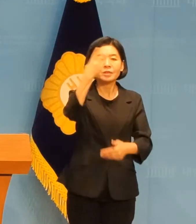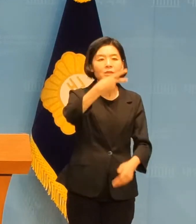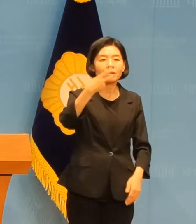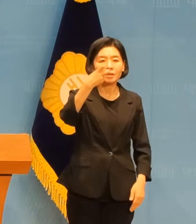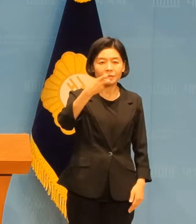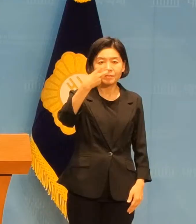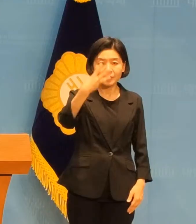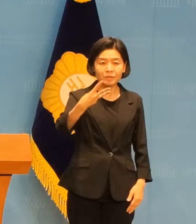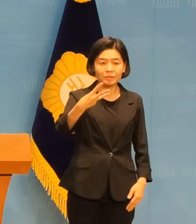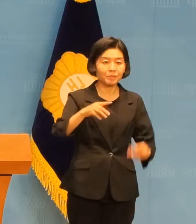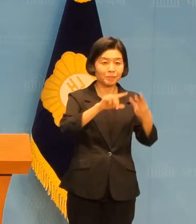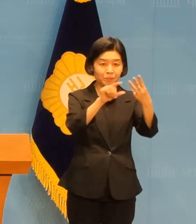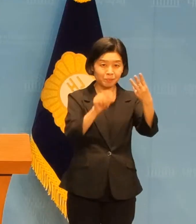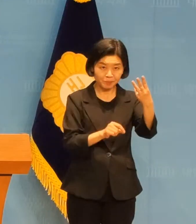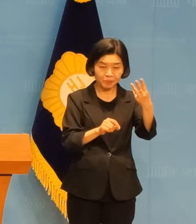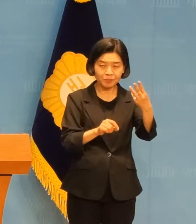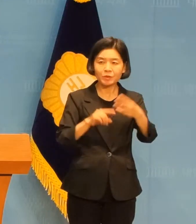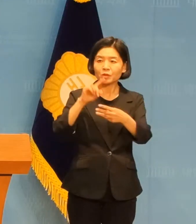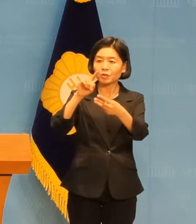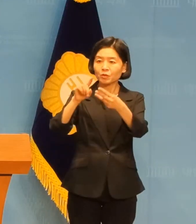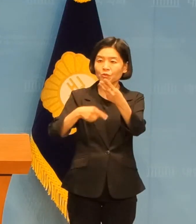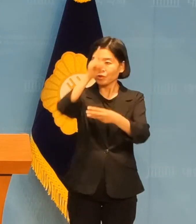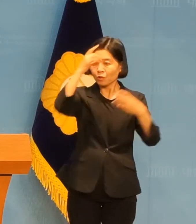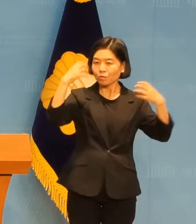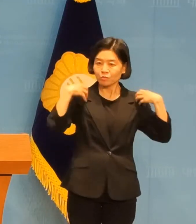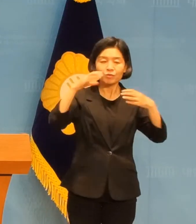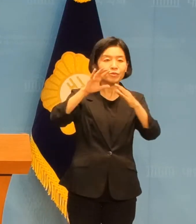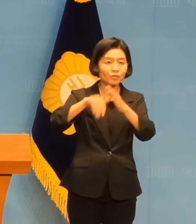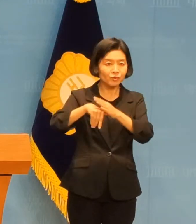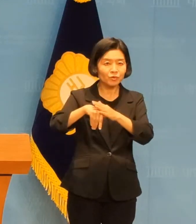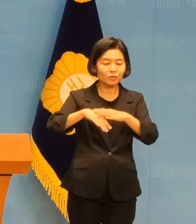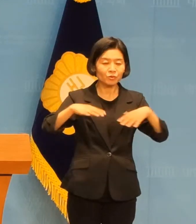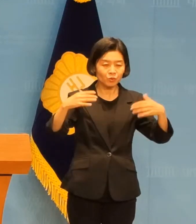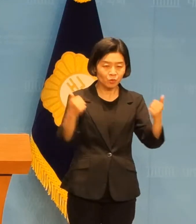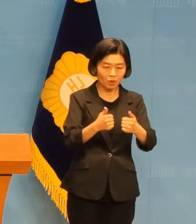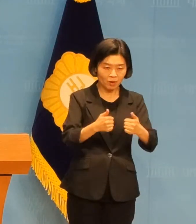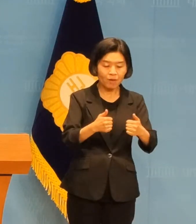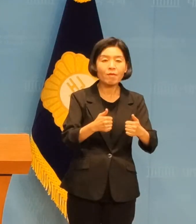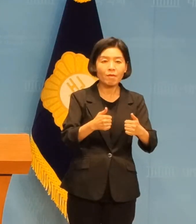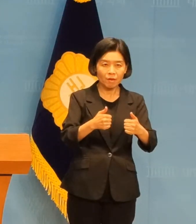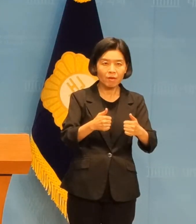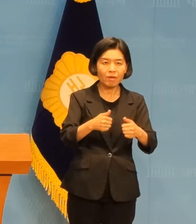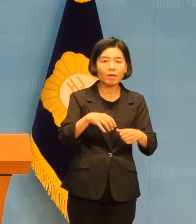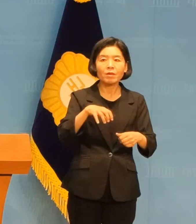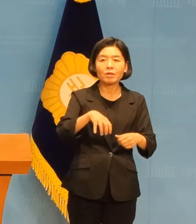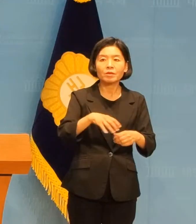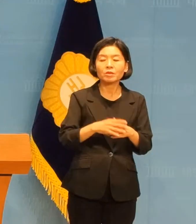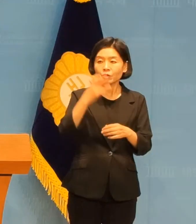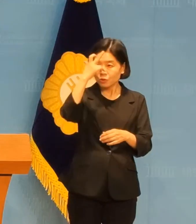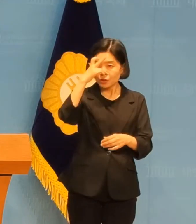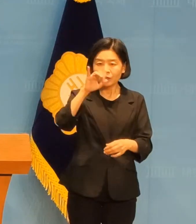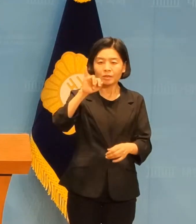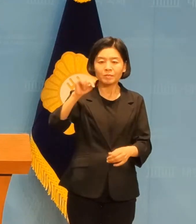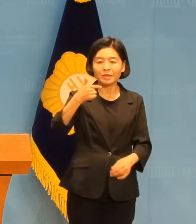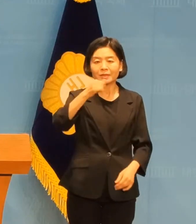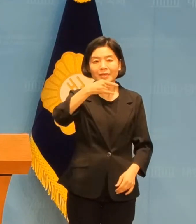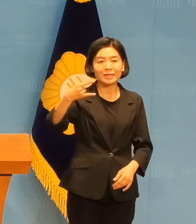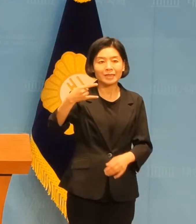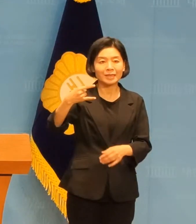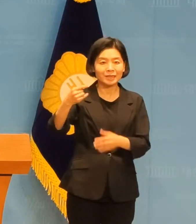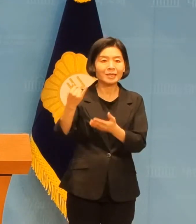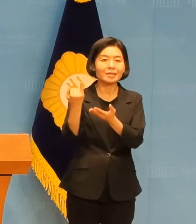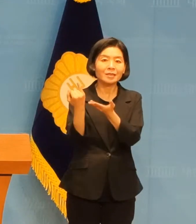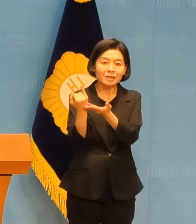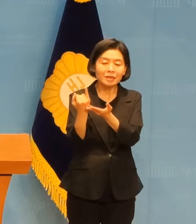2023년 3월 윤석열 정권 당시에 국회에서 이 자리에 계시는 최민희 위원을 방통위